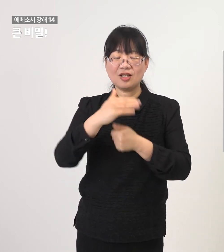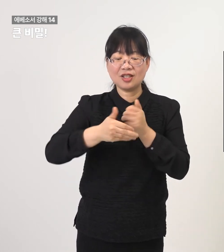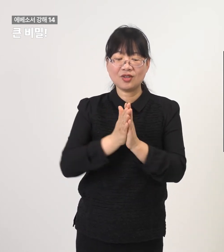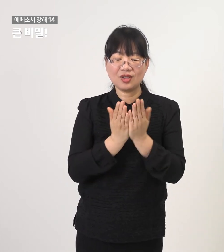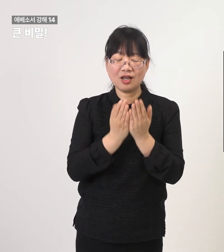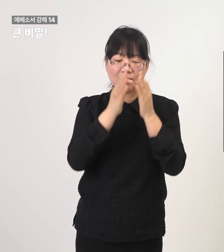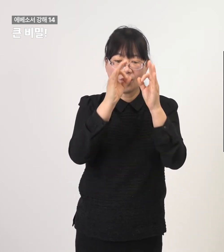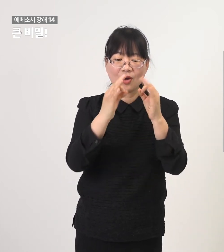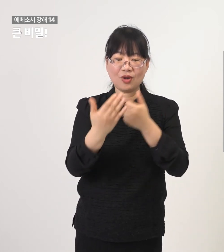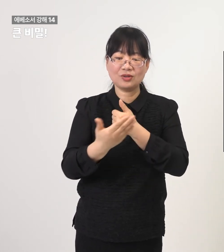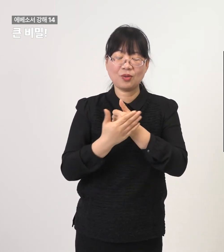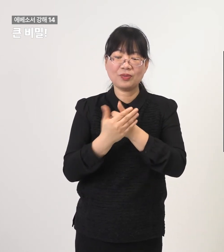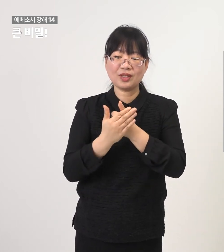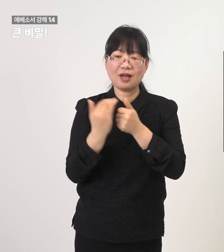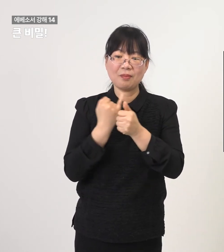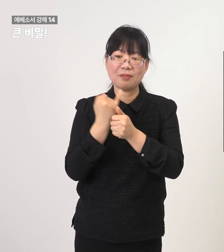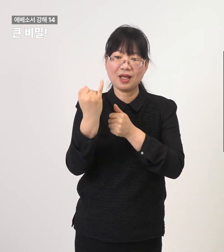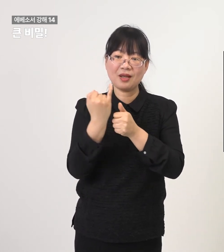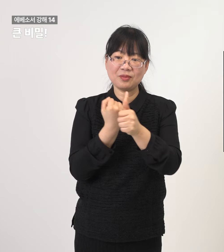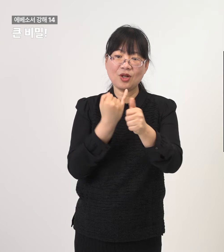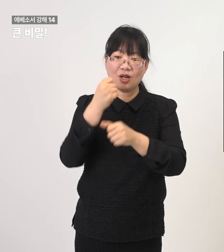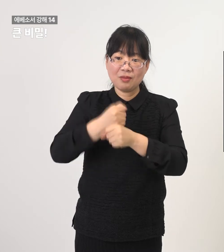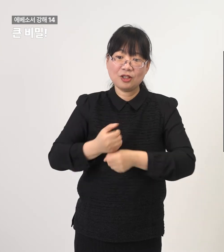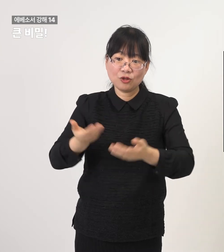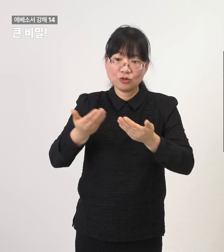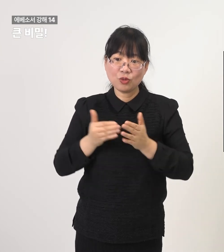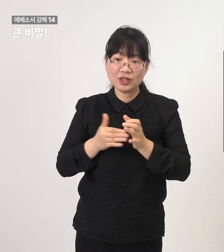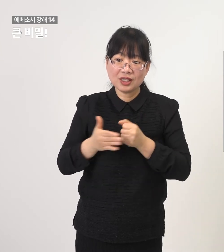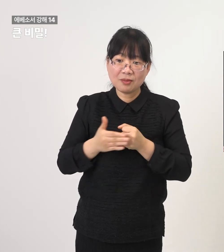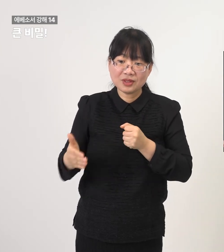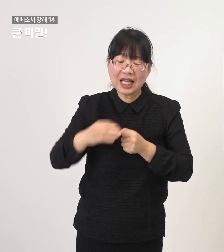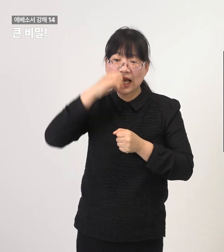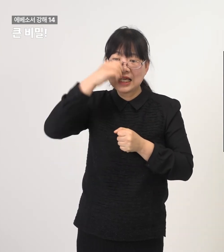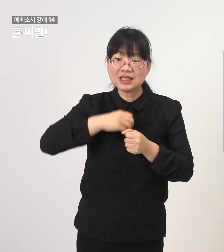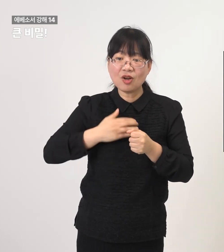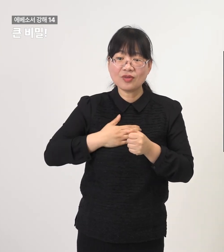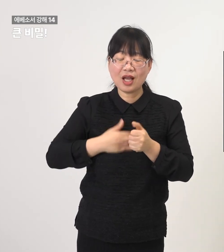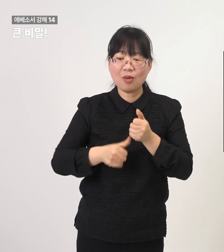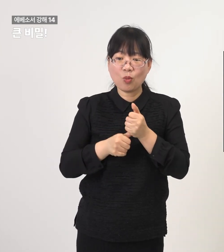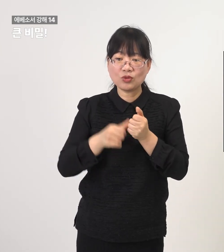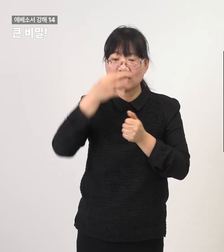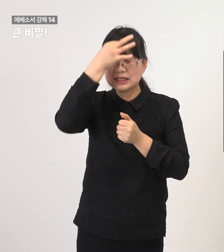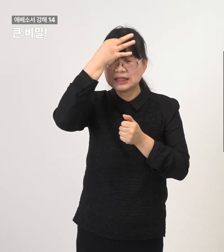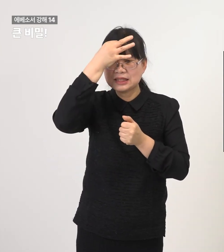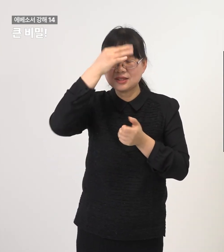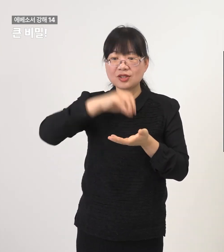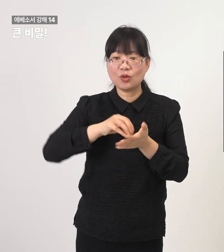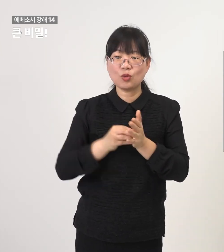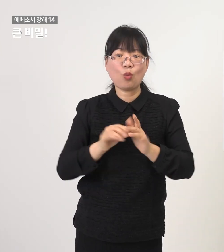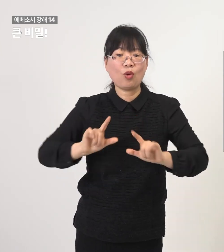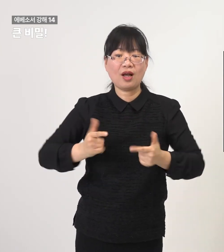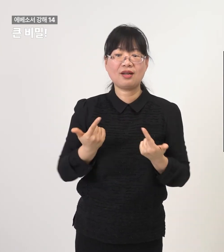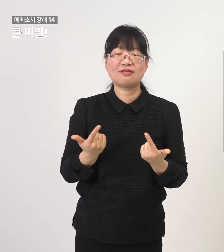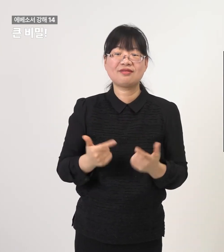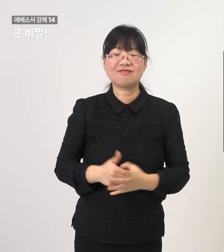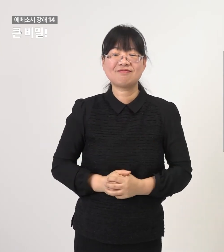성경에서 돕는 배필로 지어주셨다 하니까 그저 자기 보조 기능 정도로